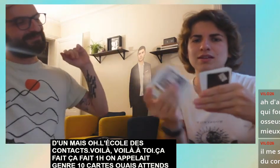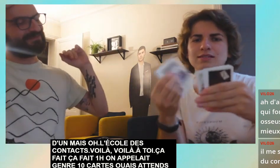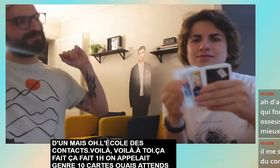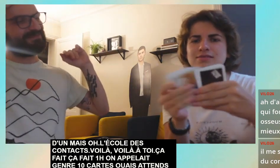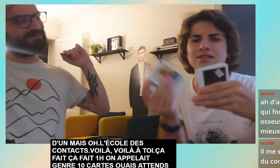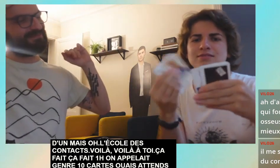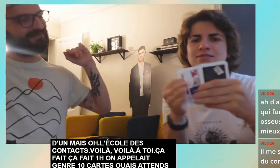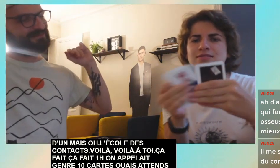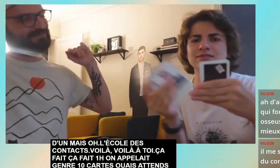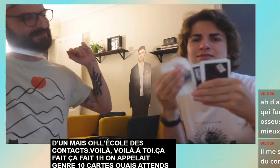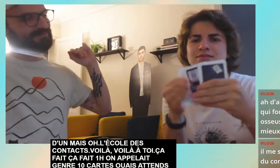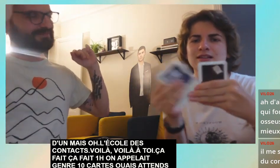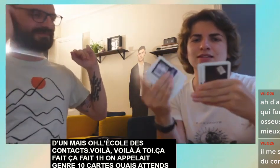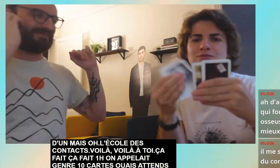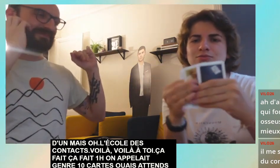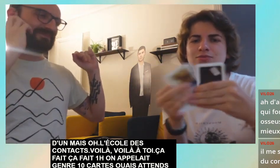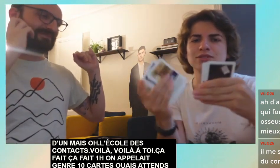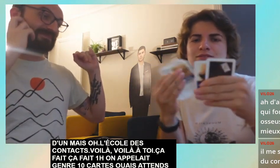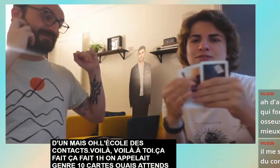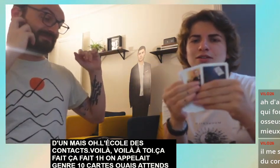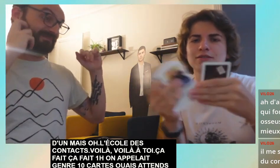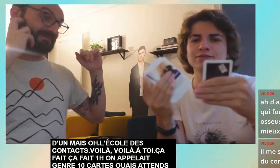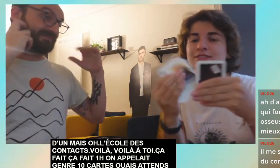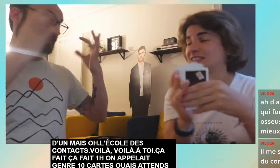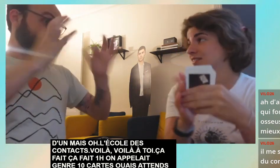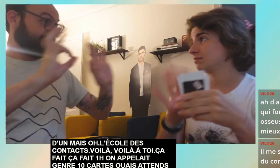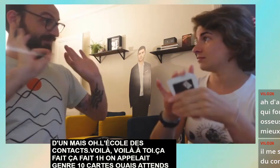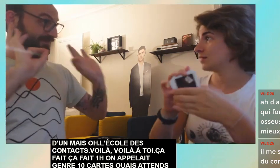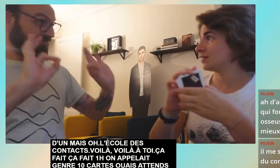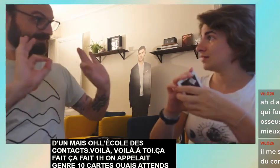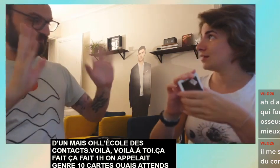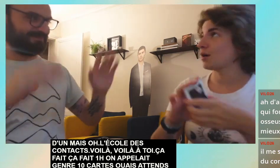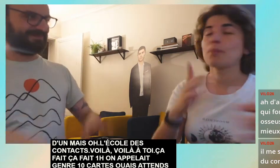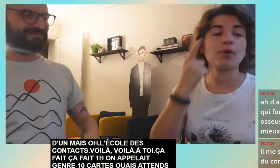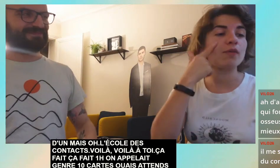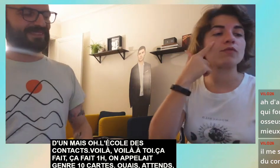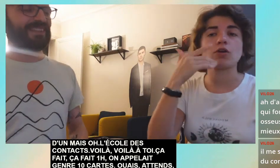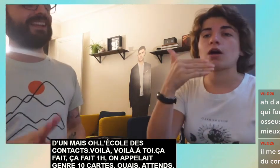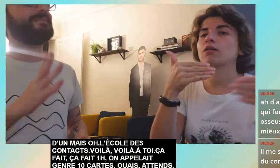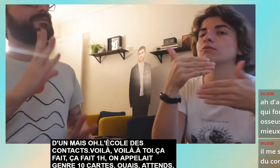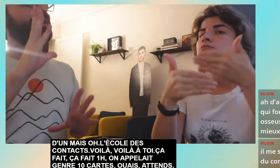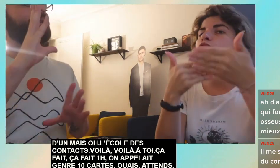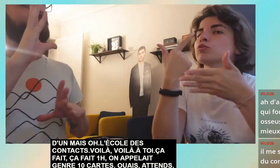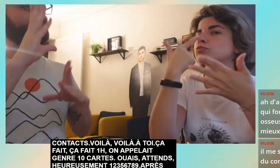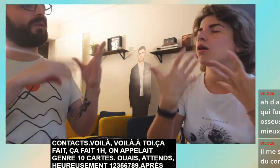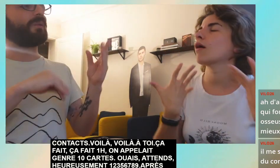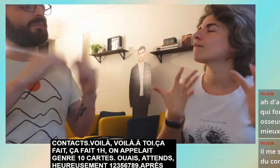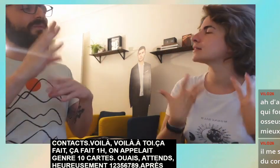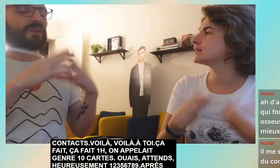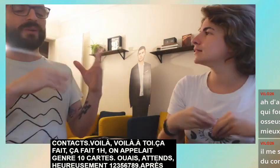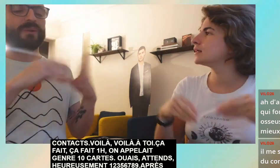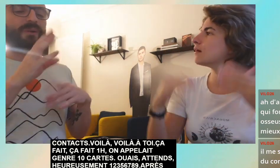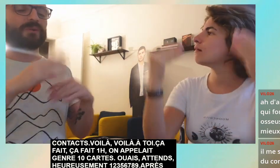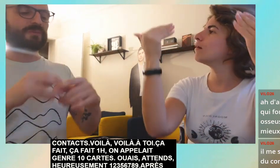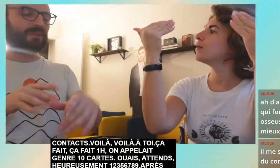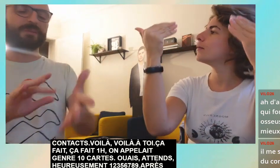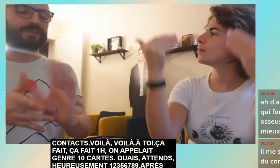4, 5, 6, 7, 8, 9, 10. Après, on va voir. Toi, bah, tout gay. Heureusement, non, mais tout,